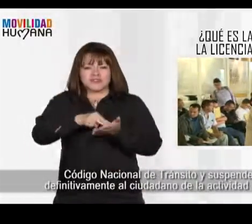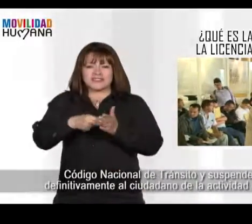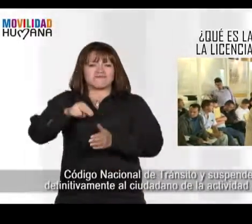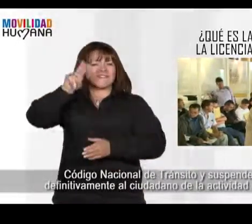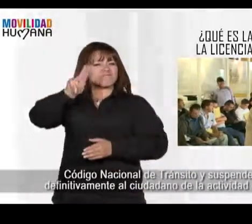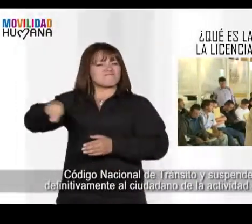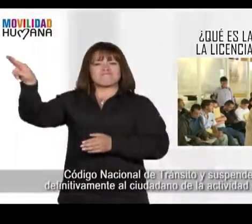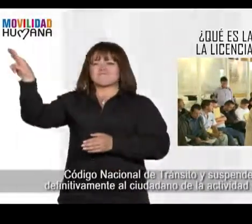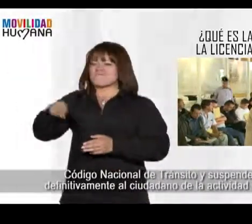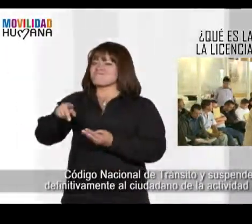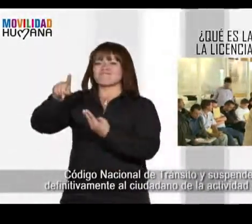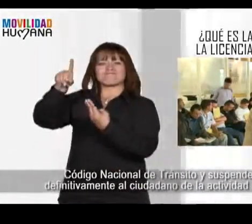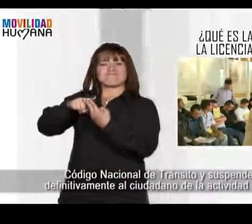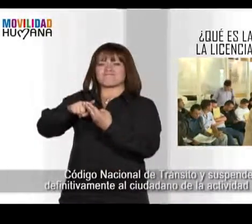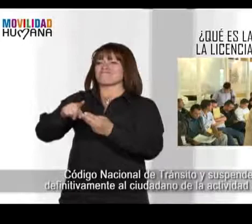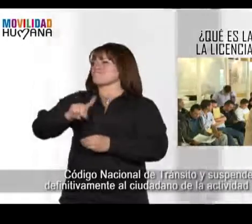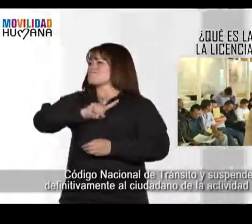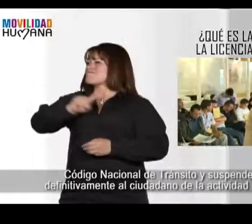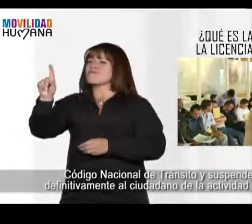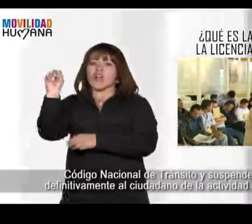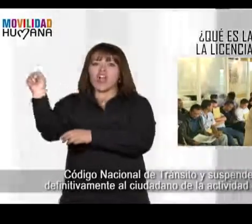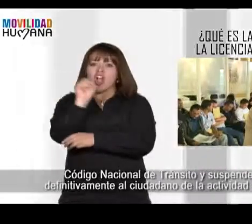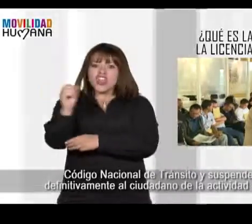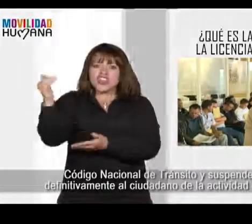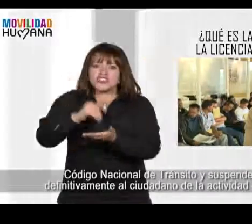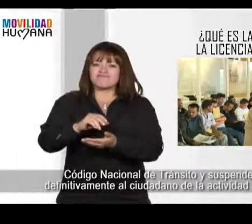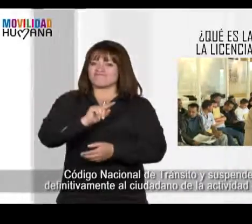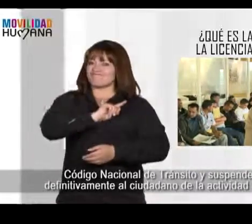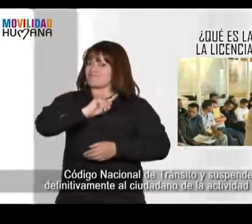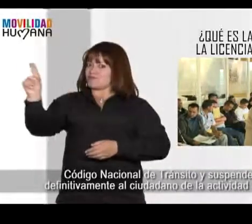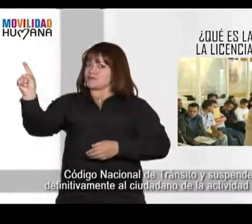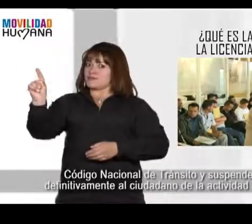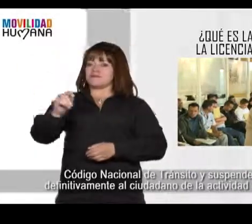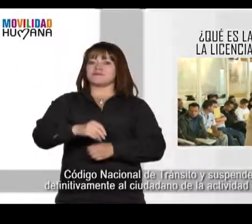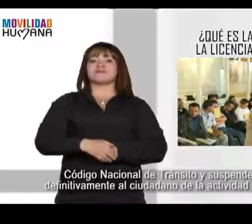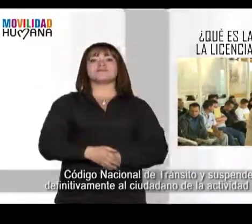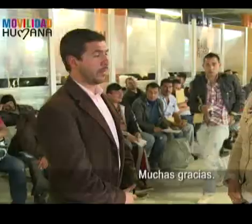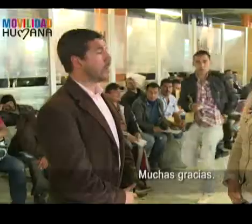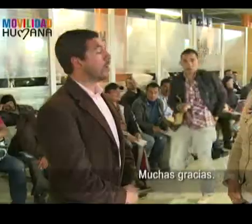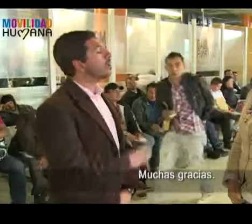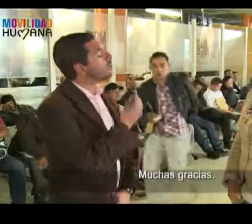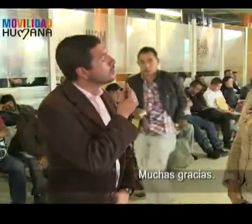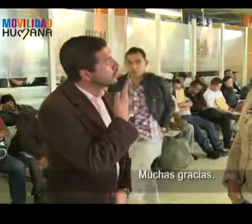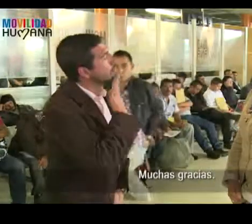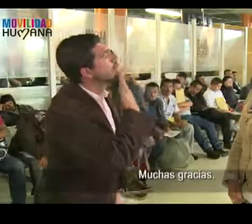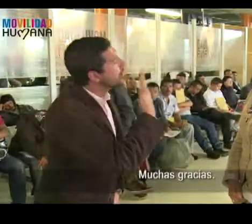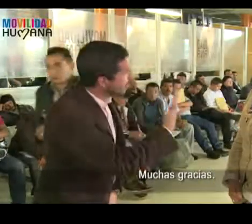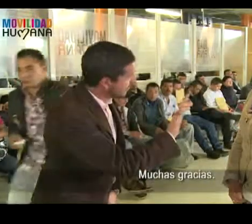y suspende o retira definitivamente al ciudadano de la actividad de conducir.